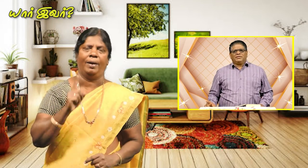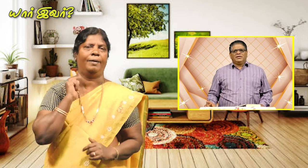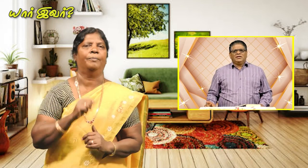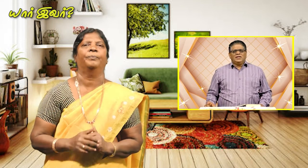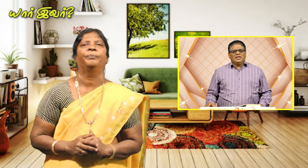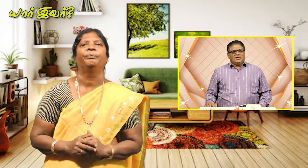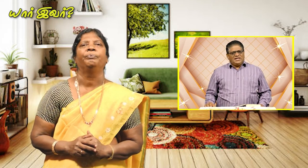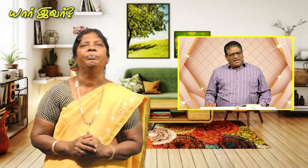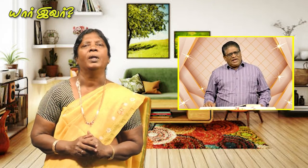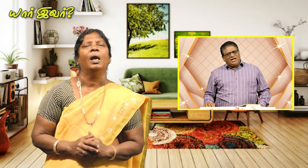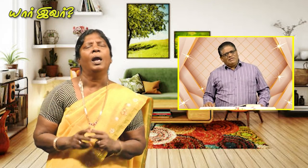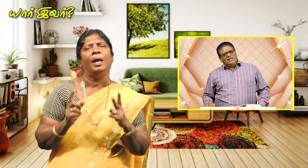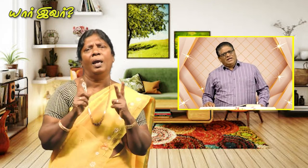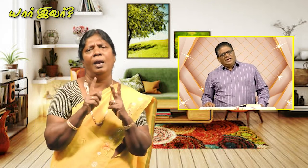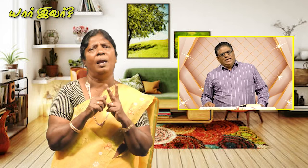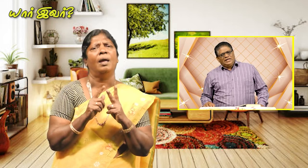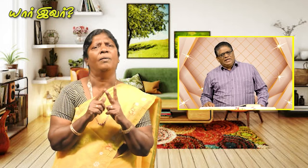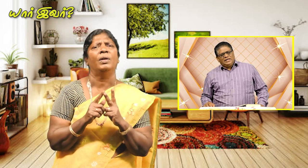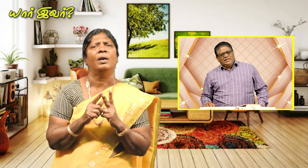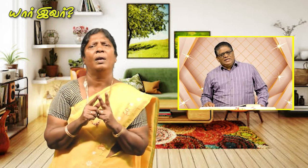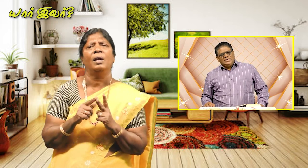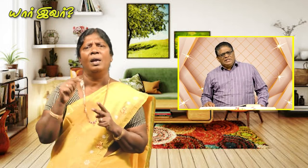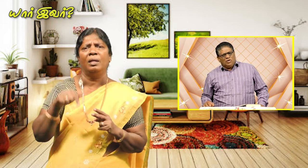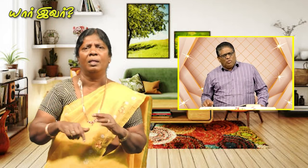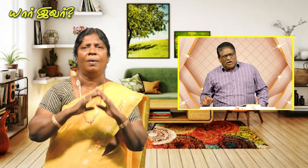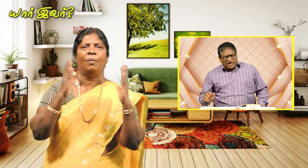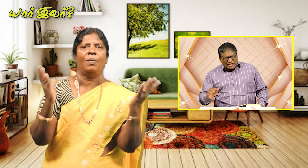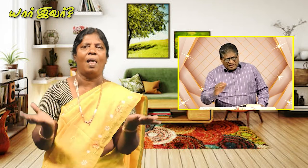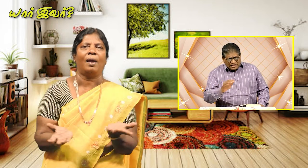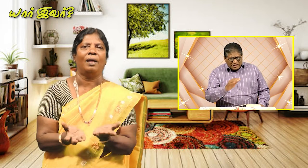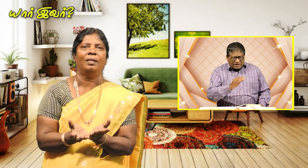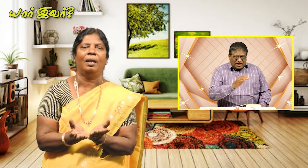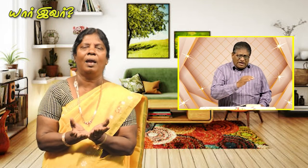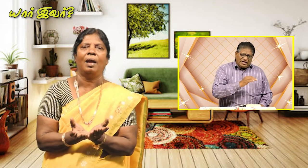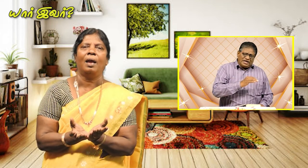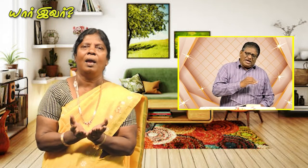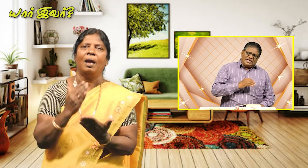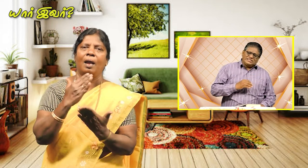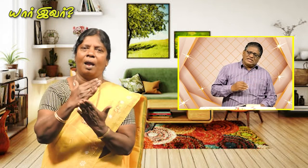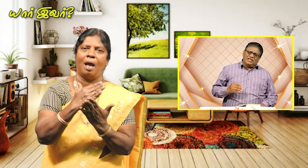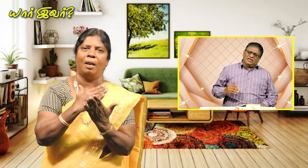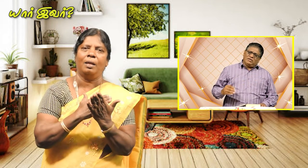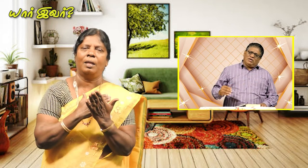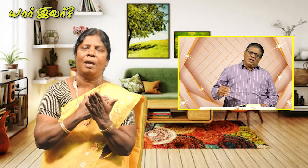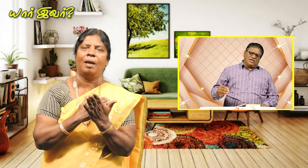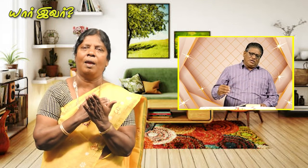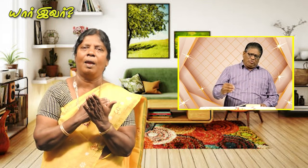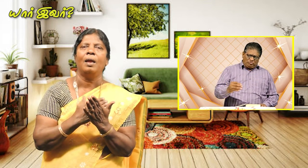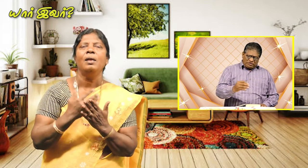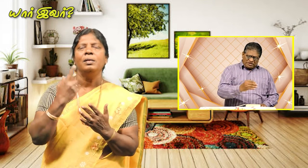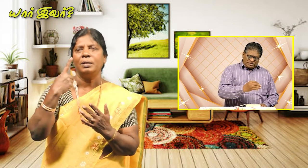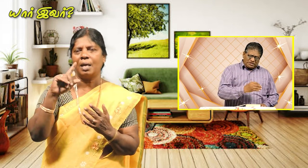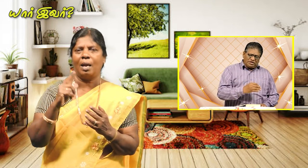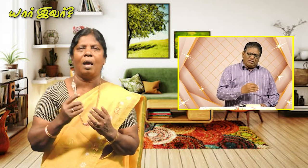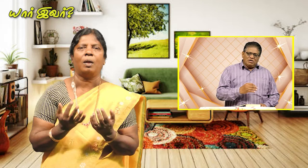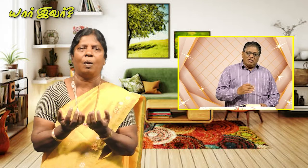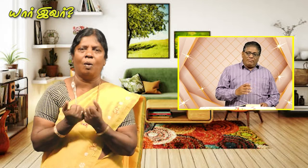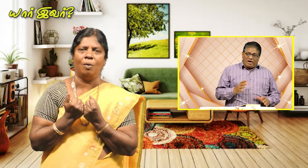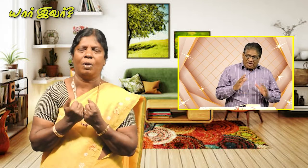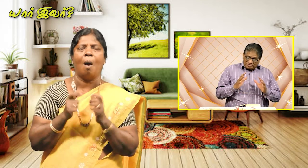வேண்டும். இரண்டாவதாக, இந்த உலகத்தின் காரியங்களை சாதகமாக்கிக்